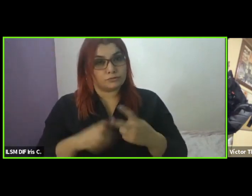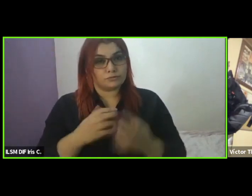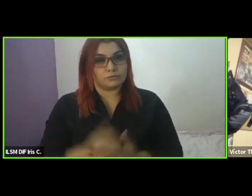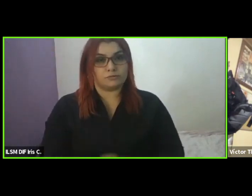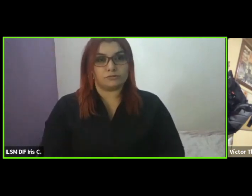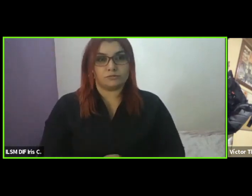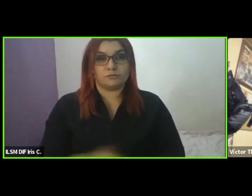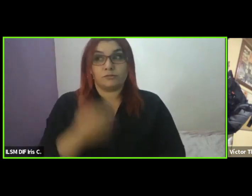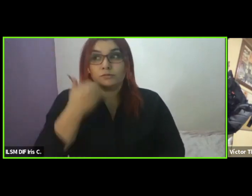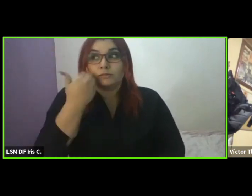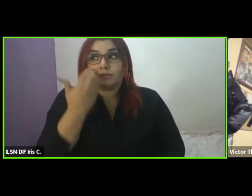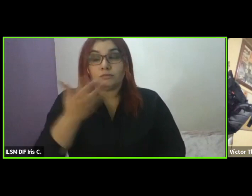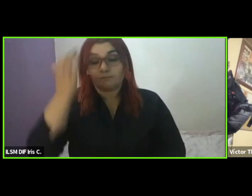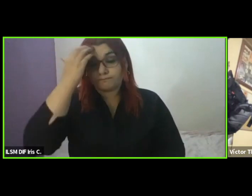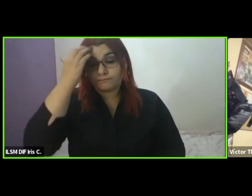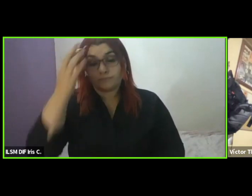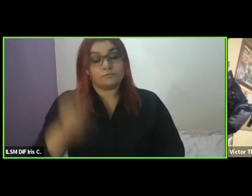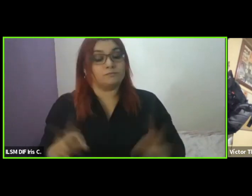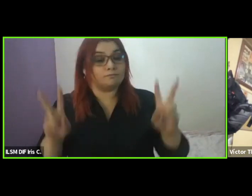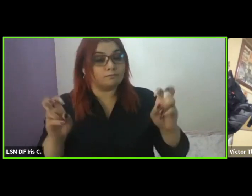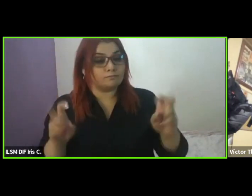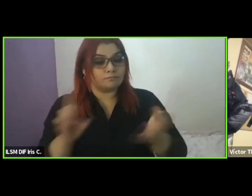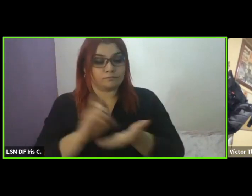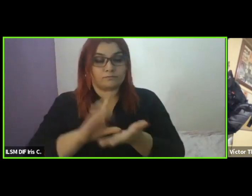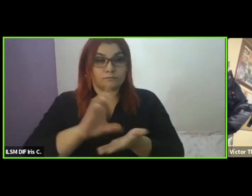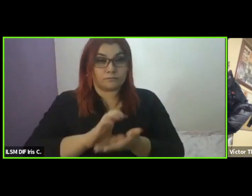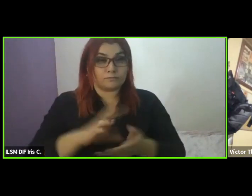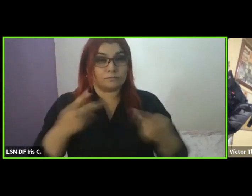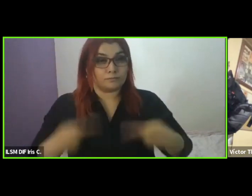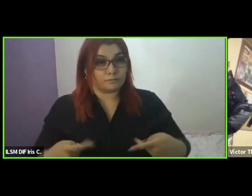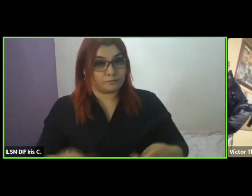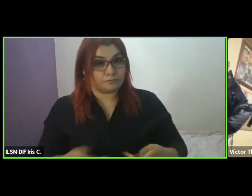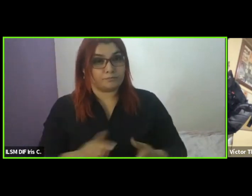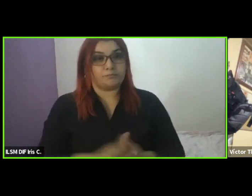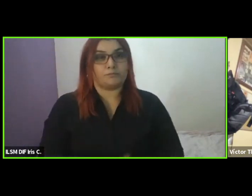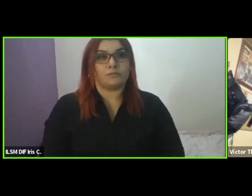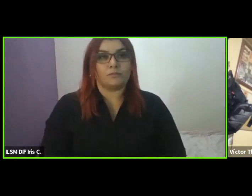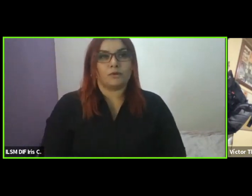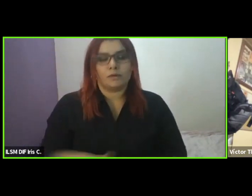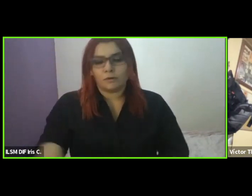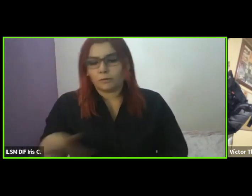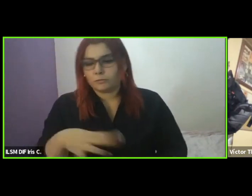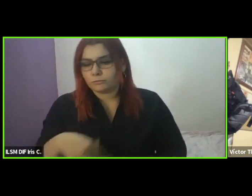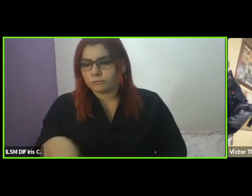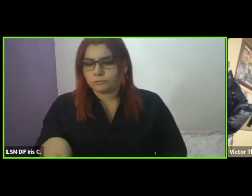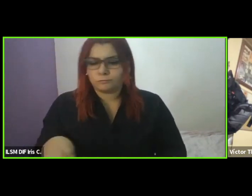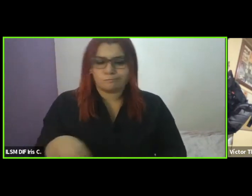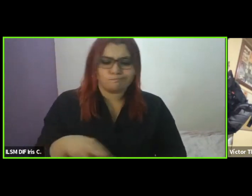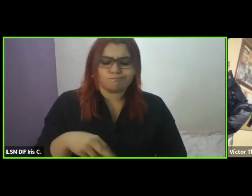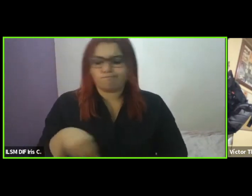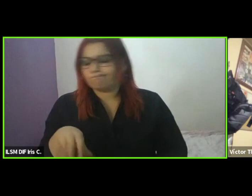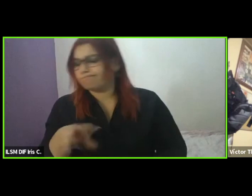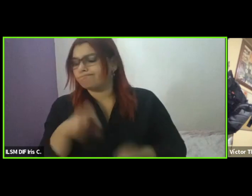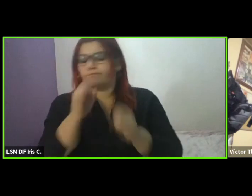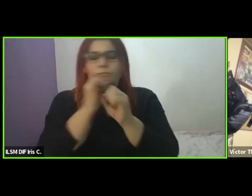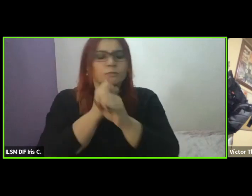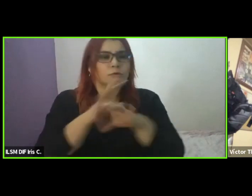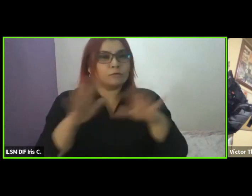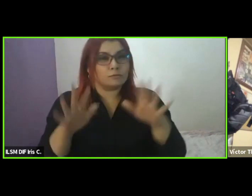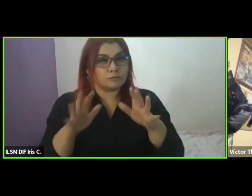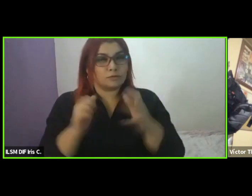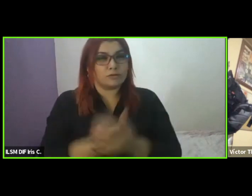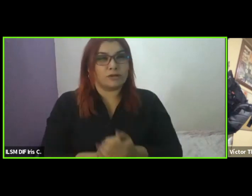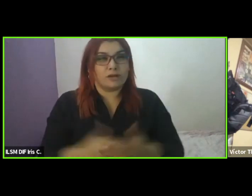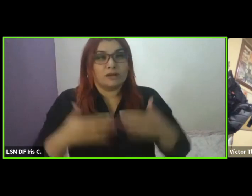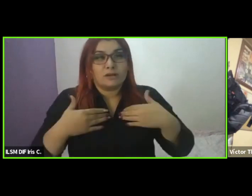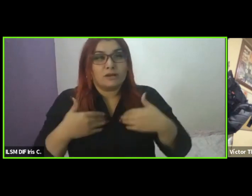por comprender el tema. Es una búsqueda que he estado haciendo desde que empecé a comprender las